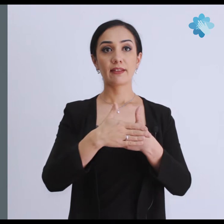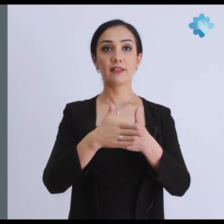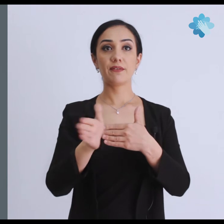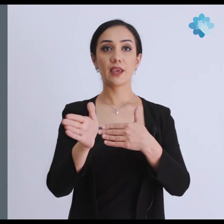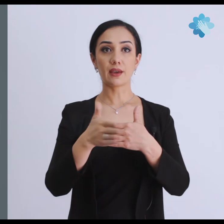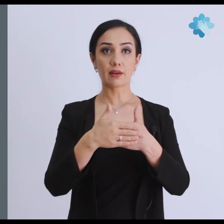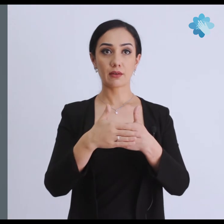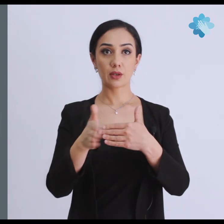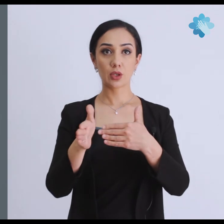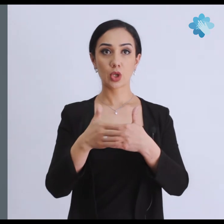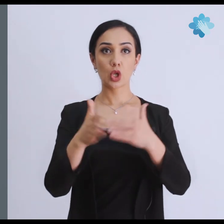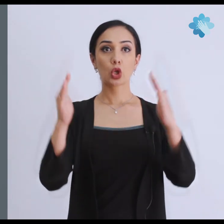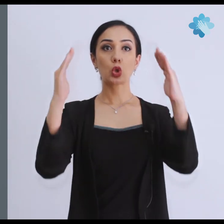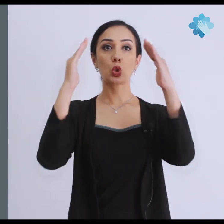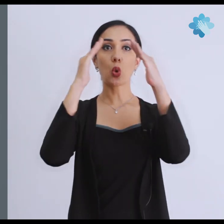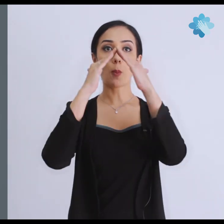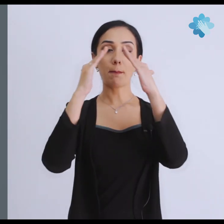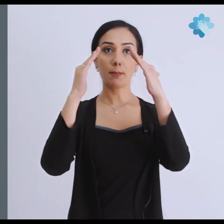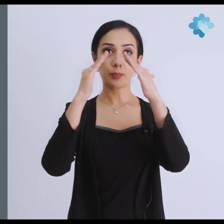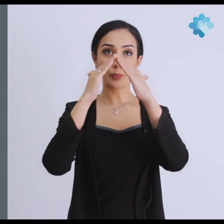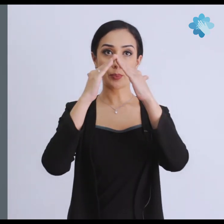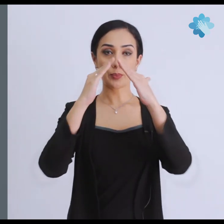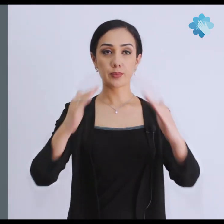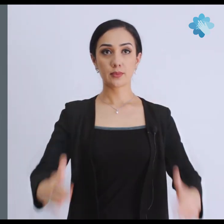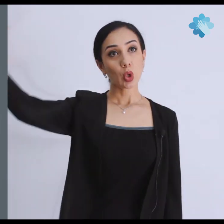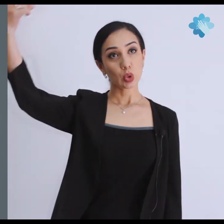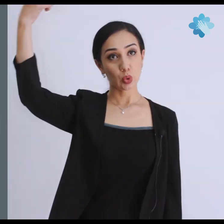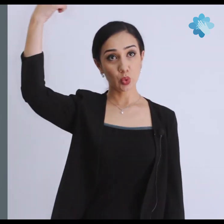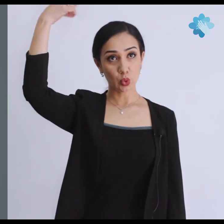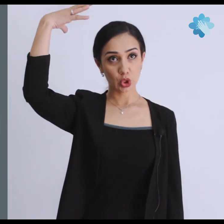дверь дом душ